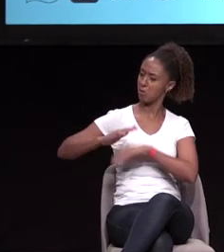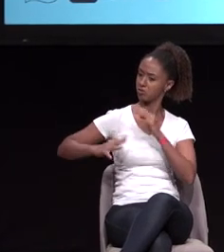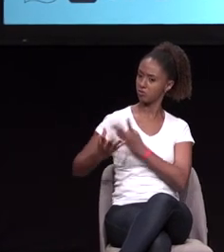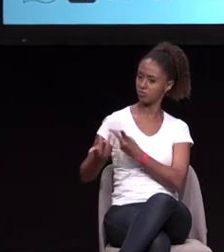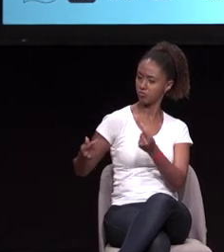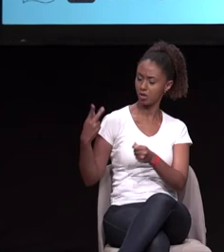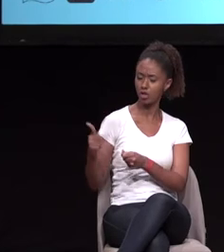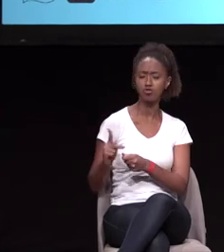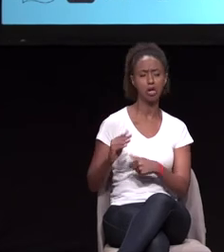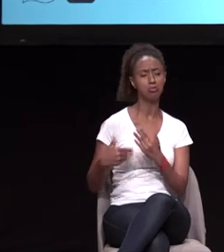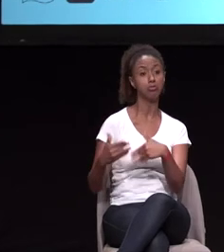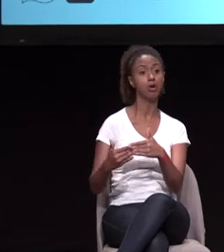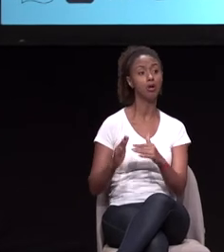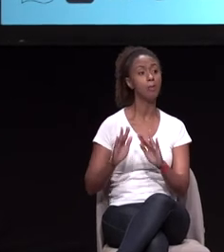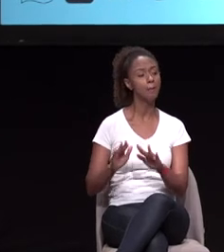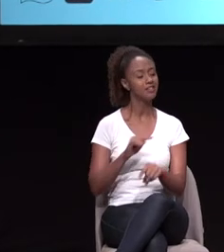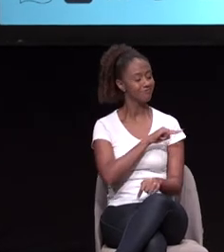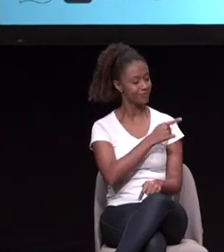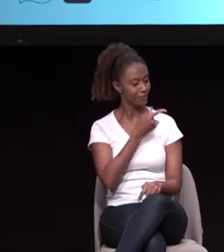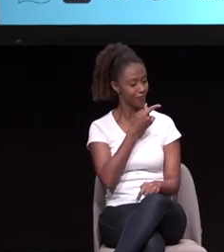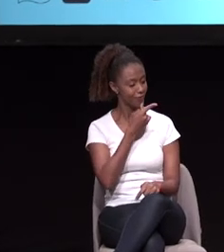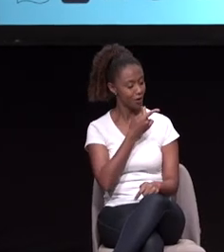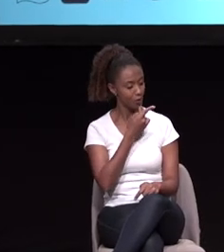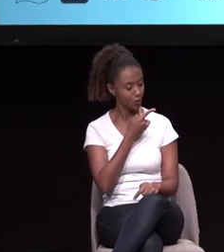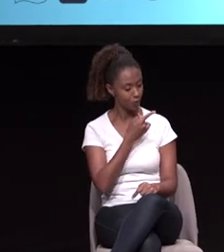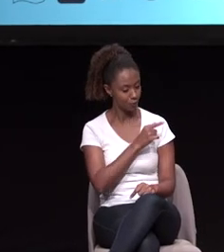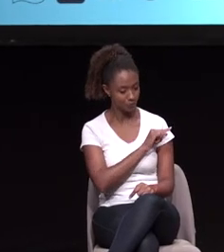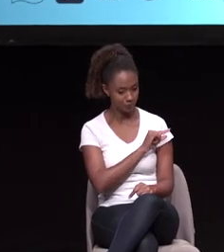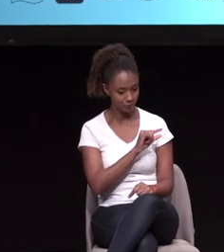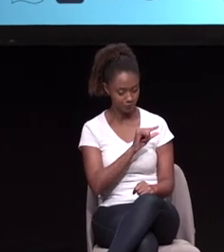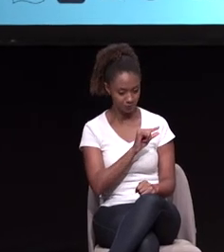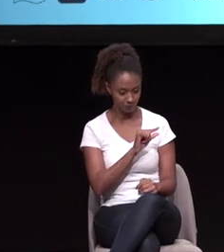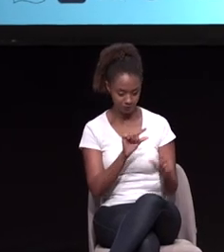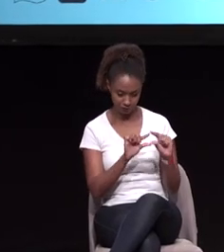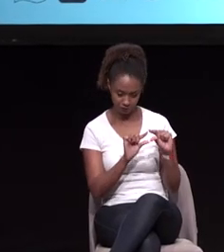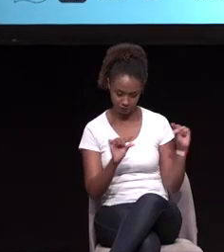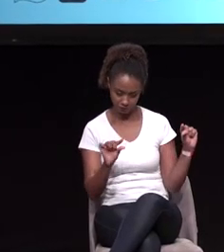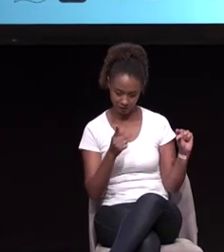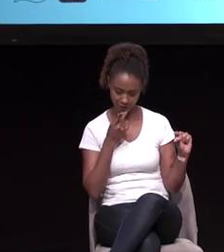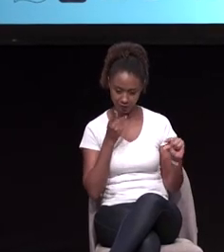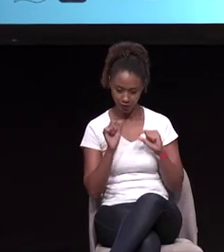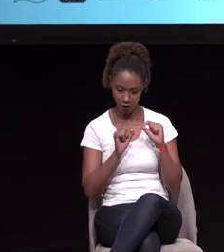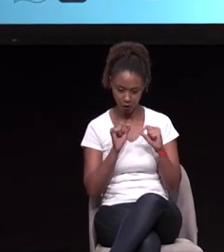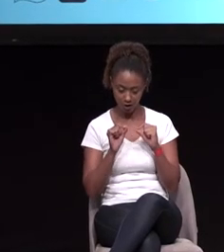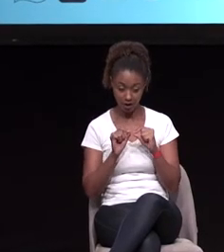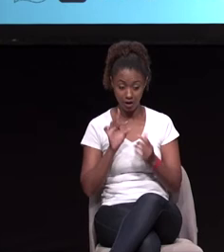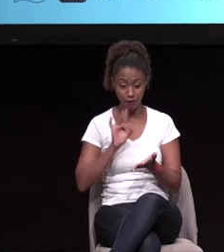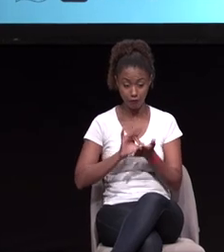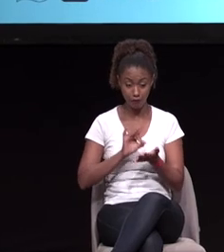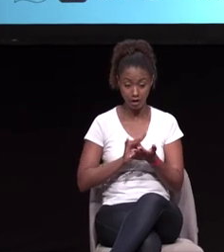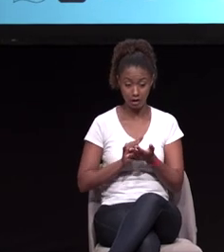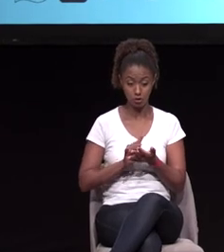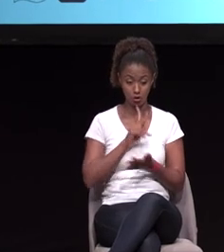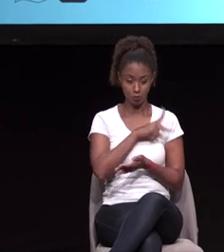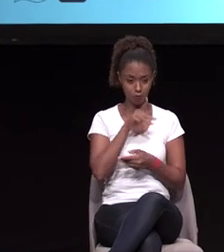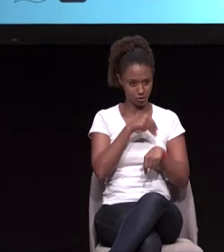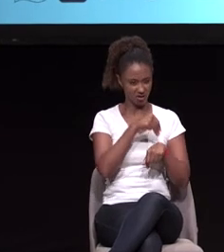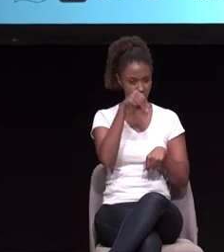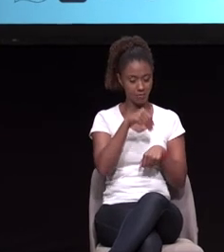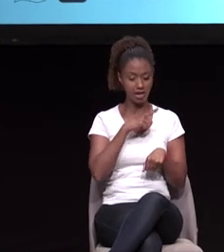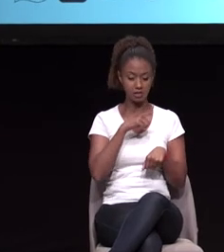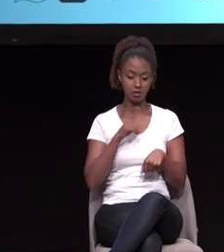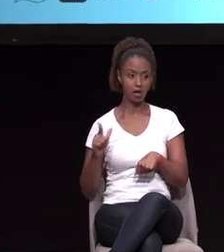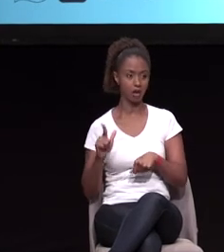e num trecho da sua fala o senhor coloca que os mestres têm os seus auxiliares e que durante um